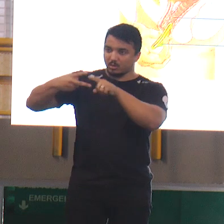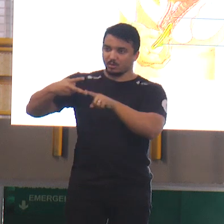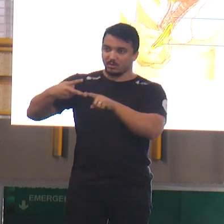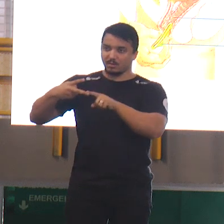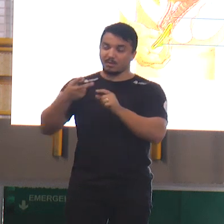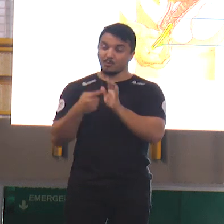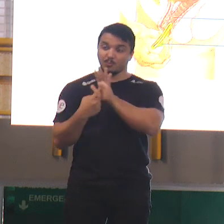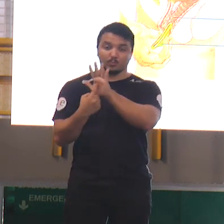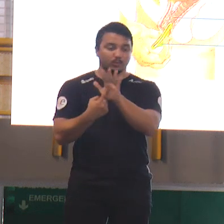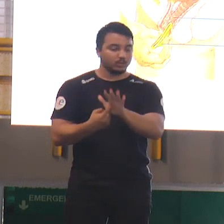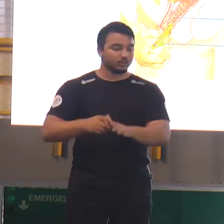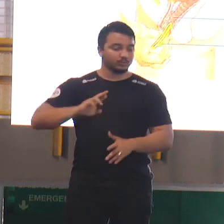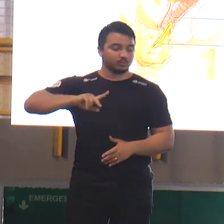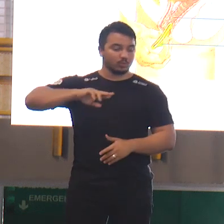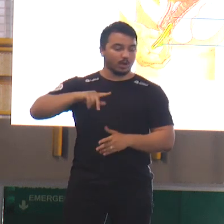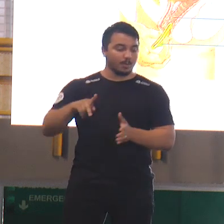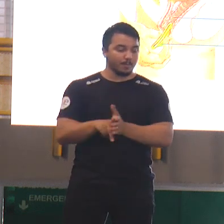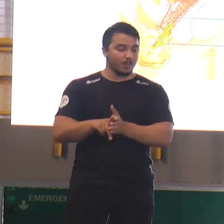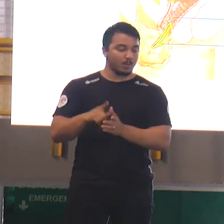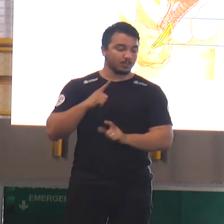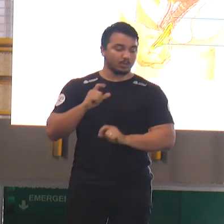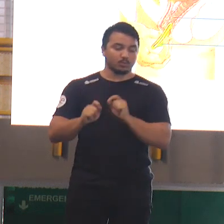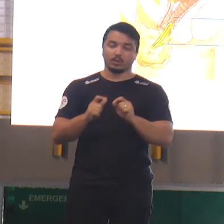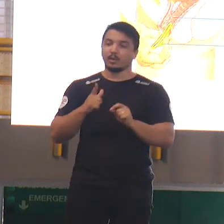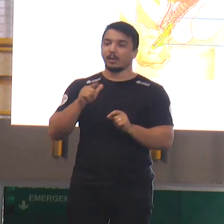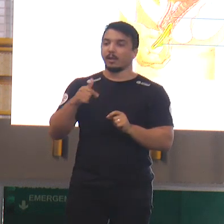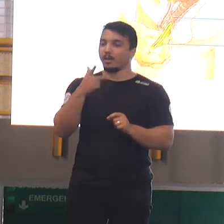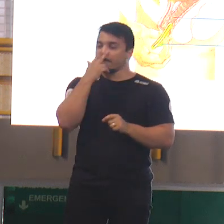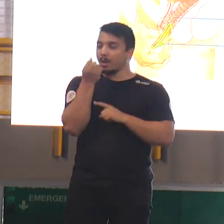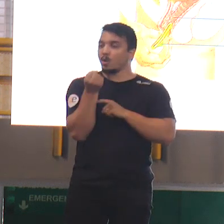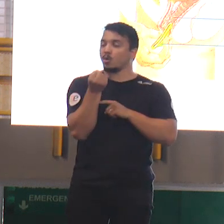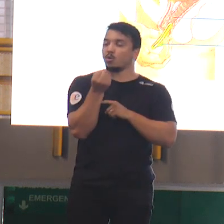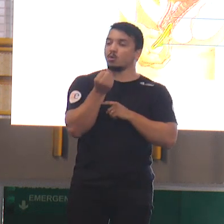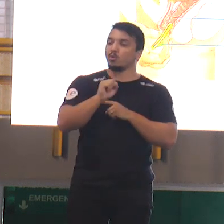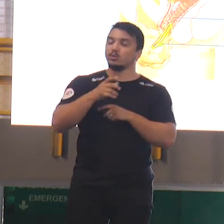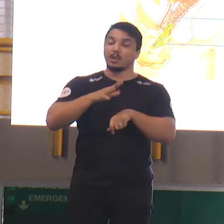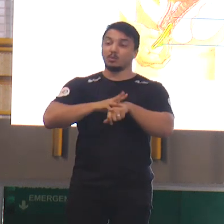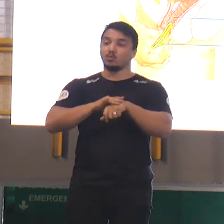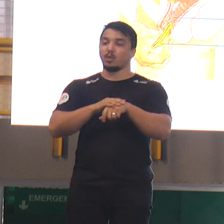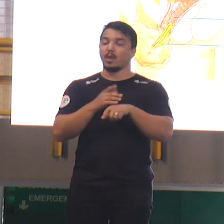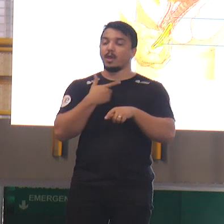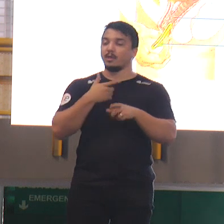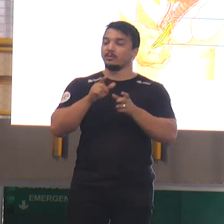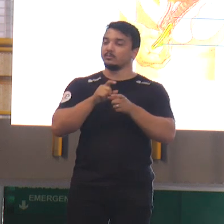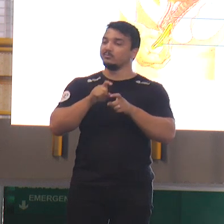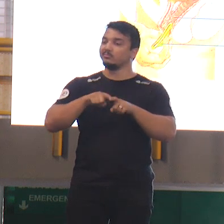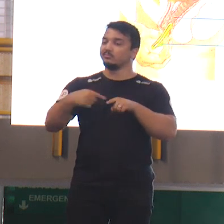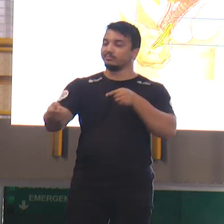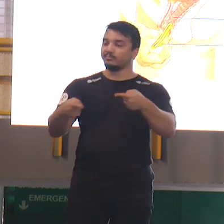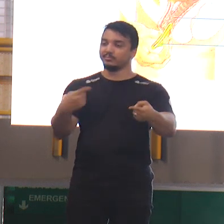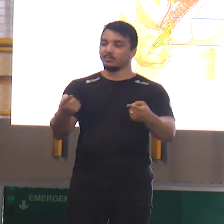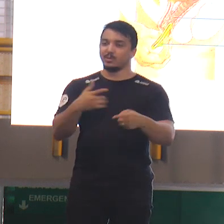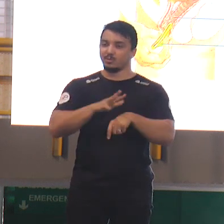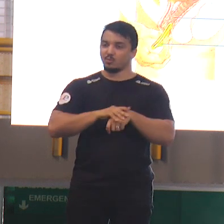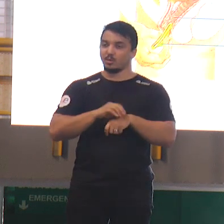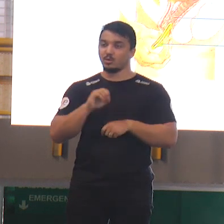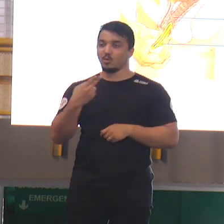aqui, eles não são métodos que vão proteger contra doenças sexualmente transmissíveis